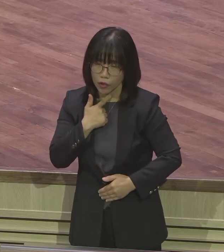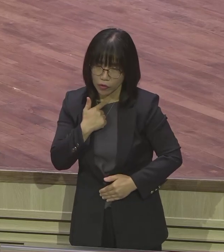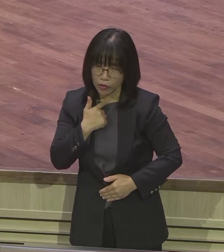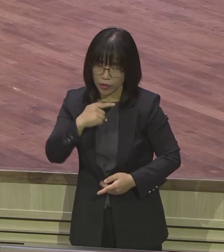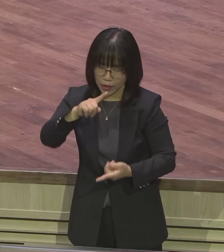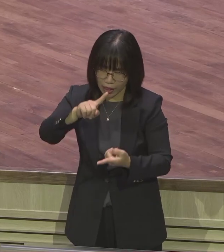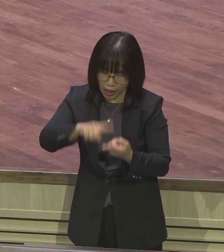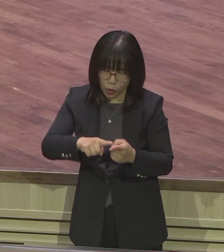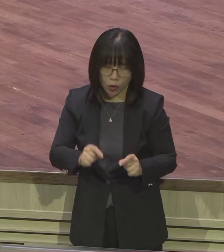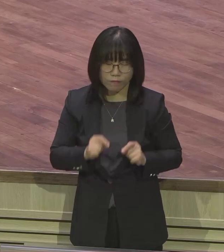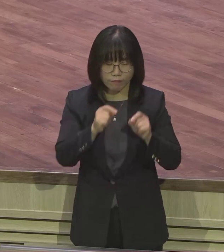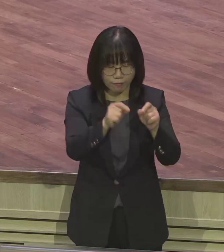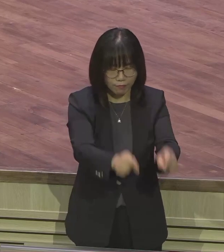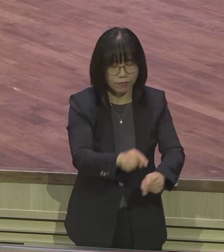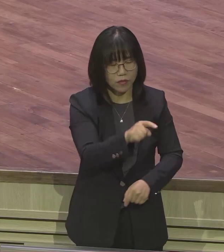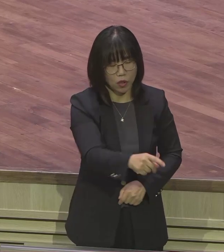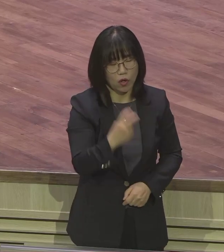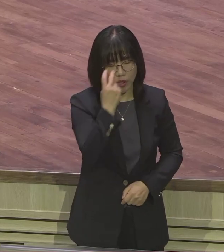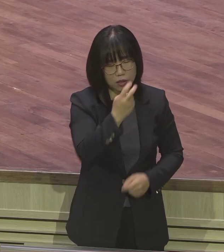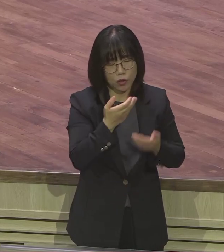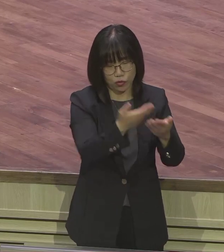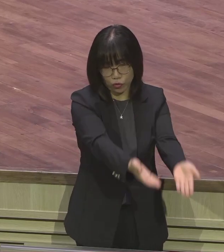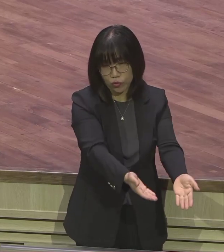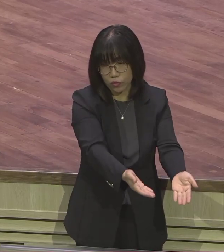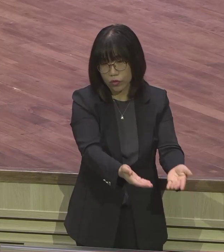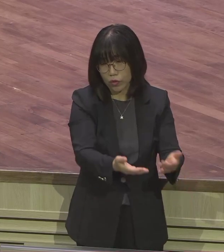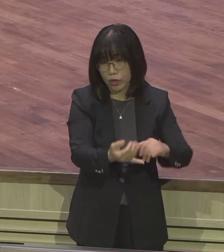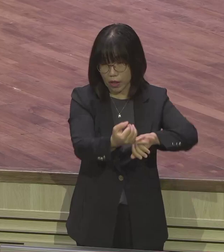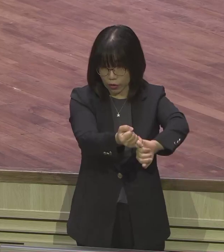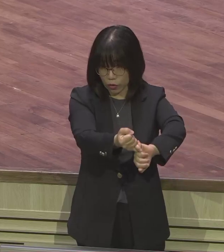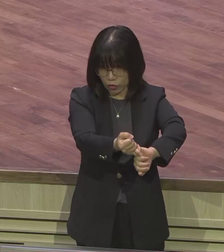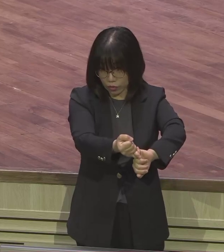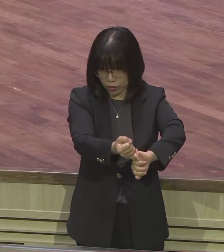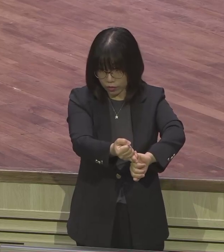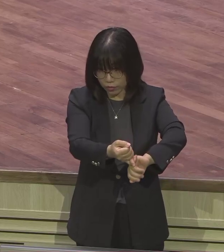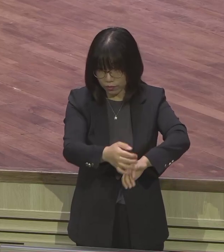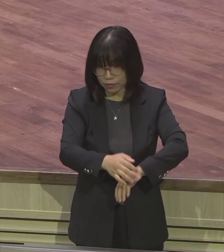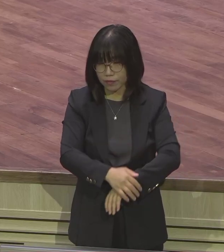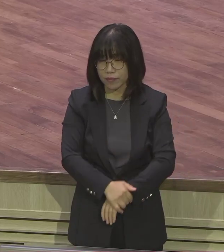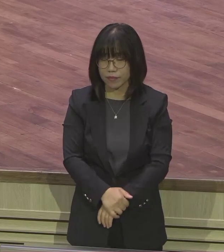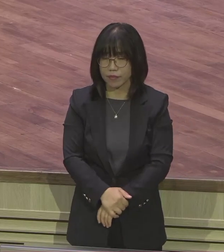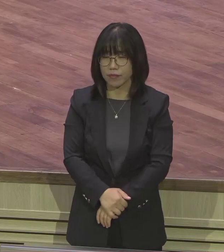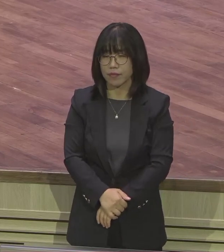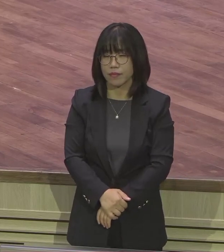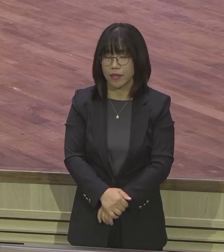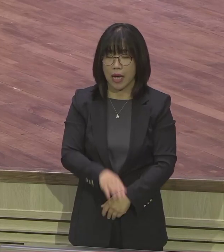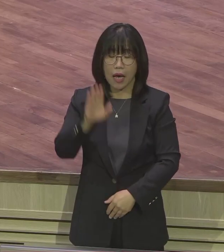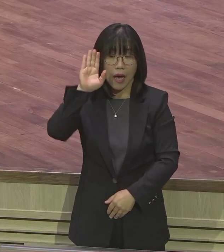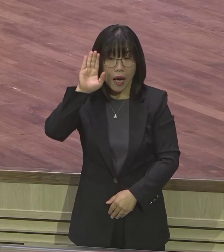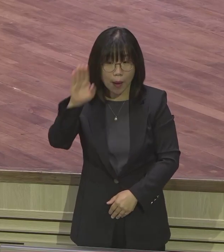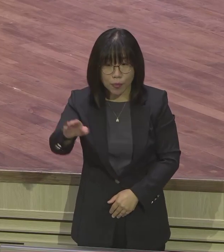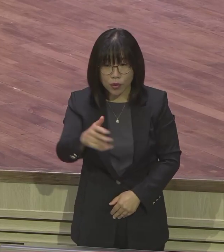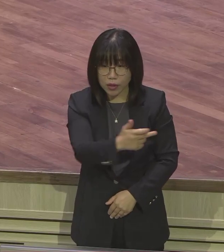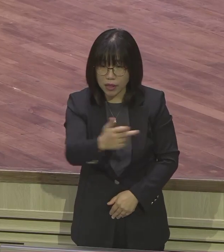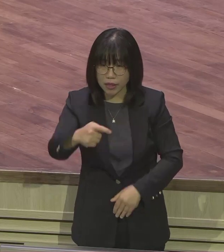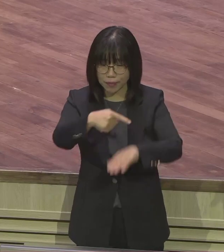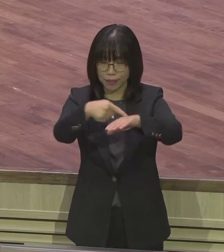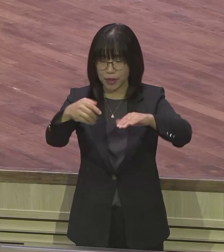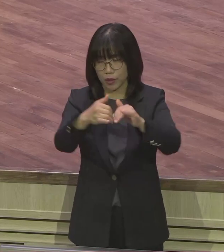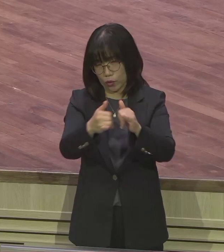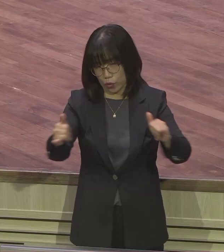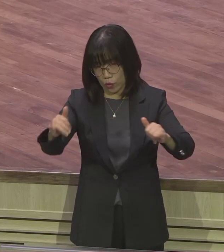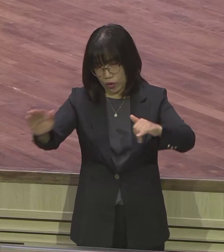하고 있어요. 그리고 하나님께서 아브라함과 이삭과 야곱에게 약속하셨던 큰 민족을 이루시겠다는 이 언약